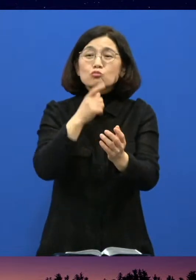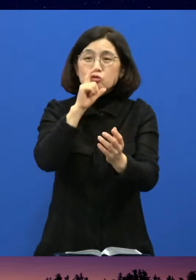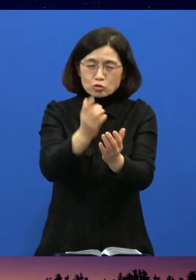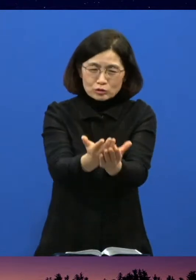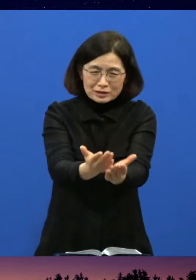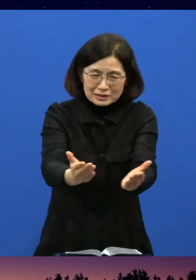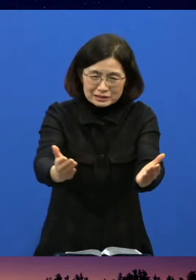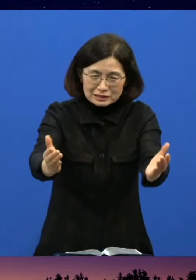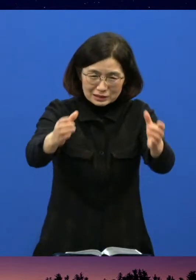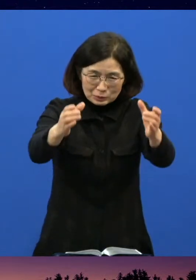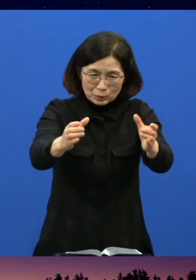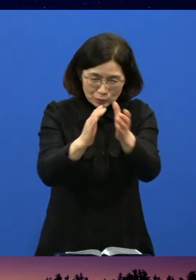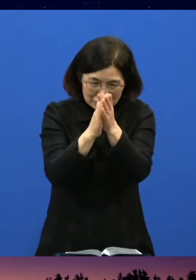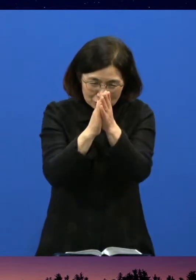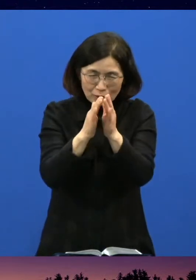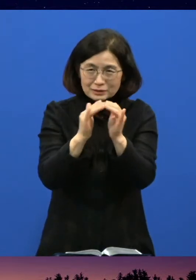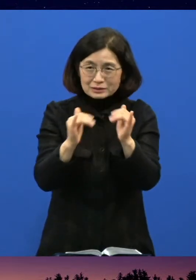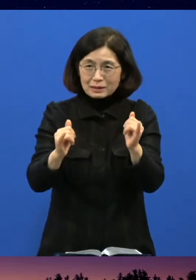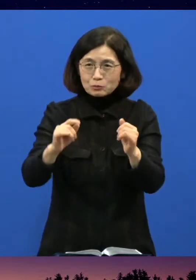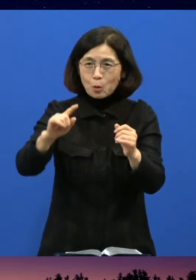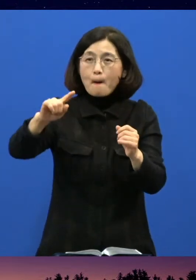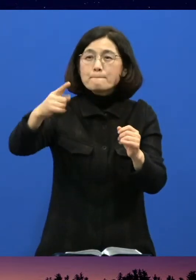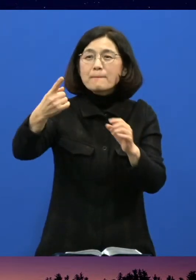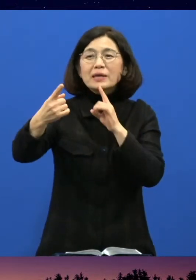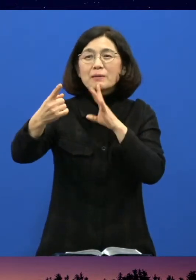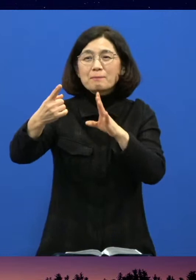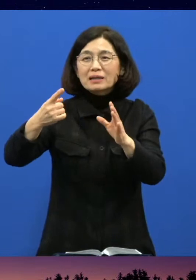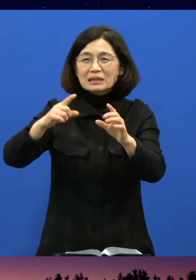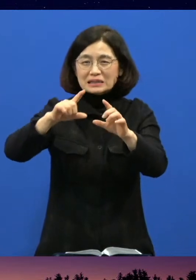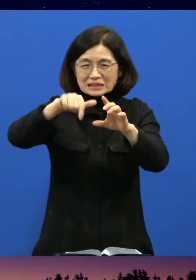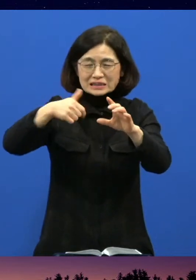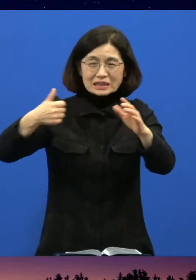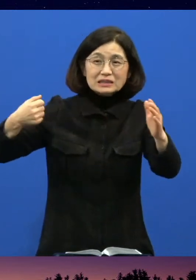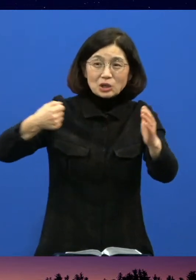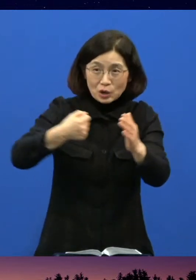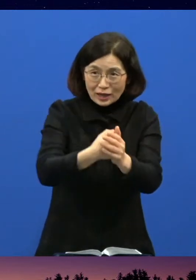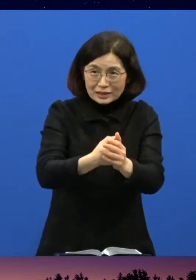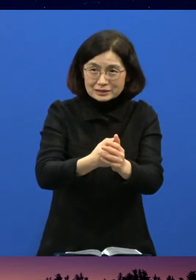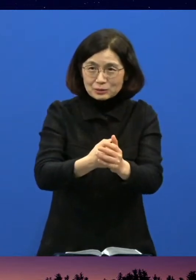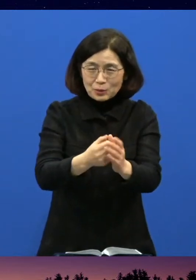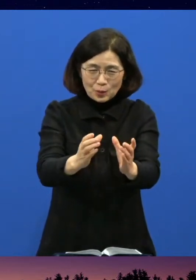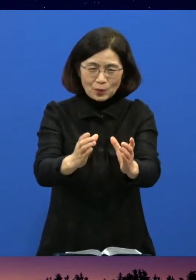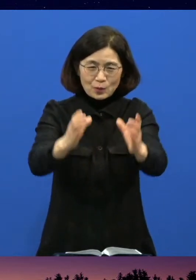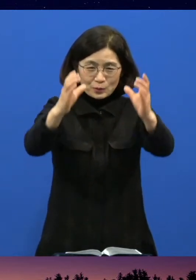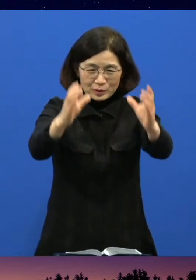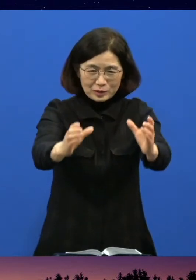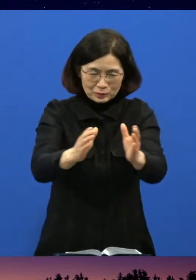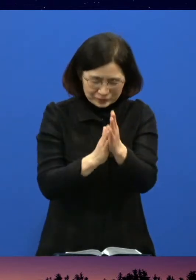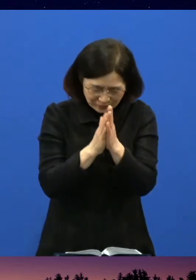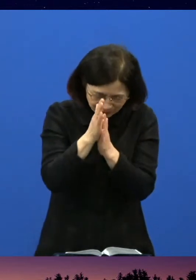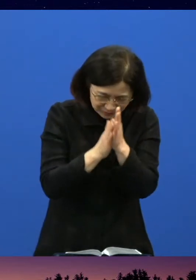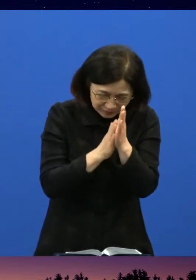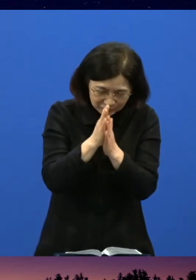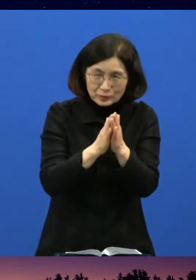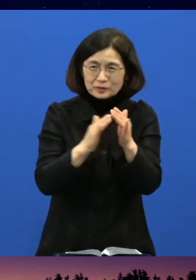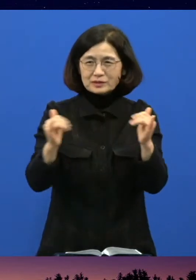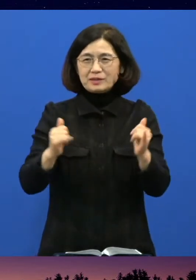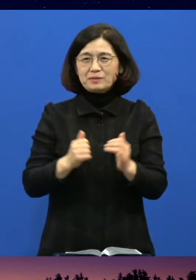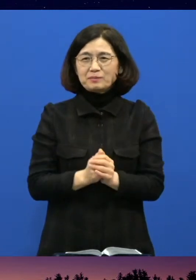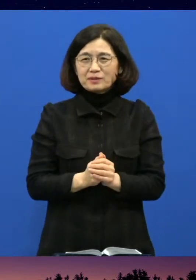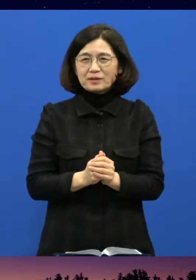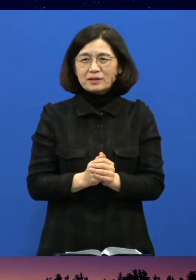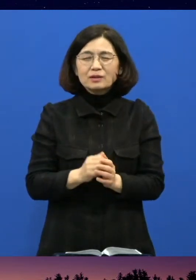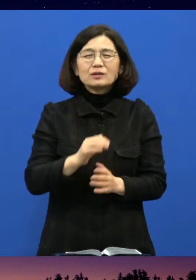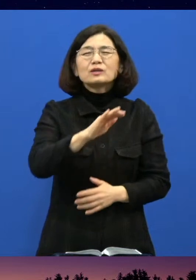그러니까 여러분, 우리가 어떤 목적을 두고 기도할 때가